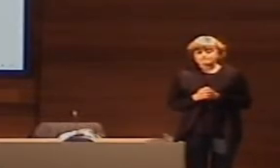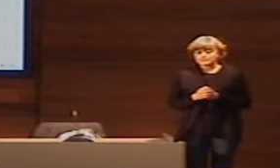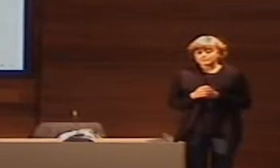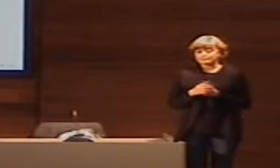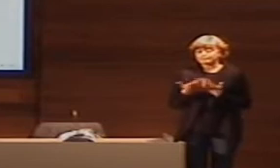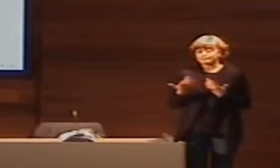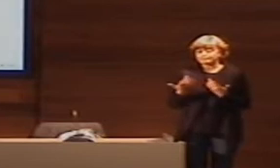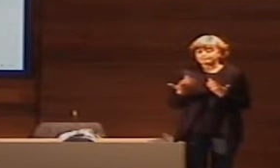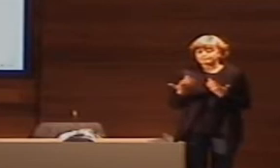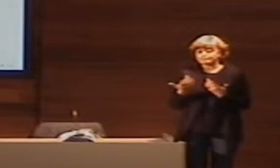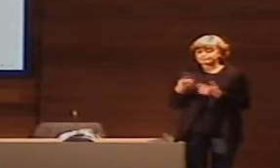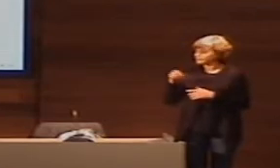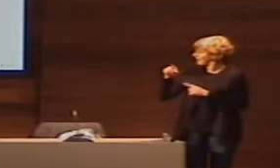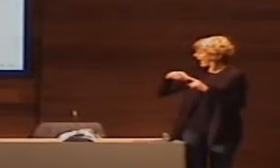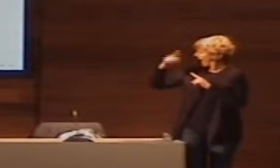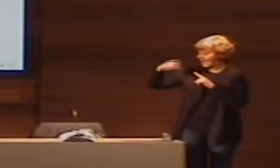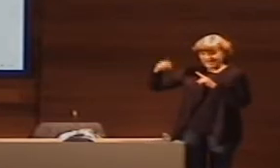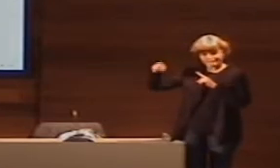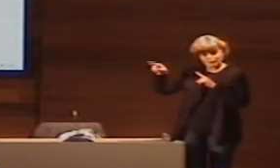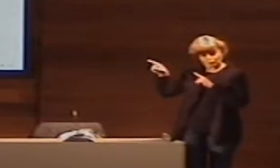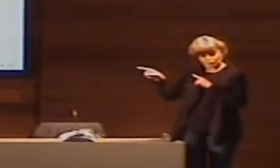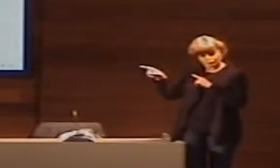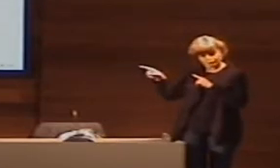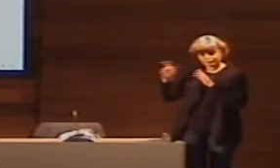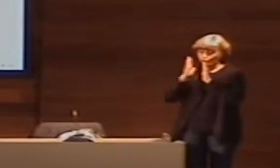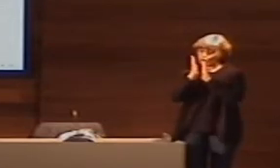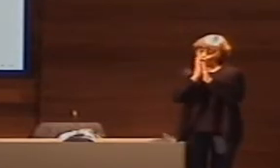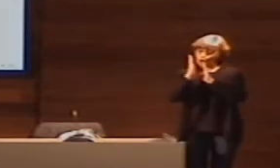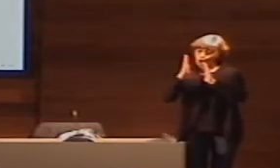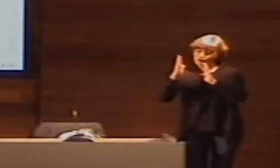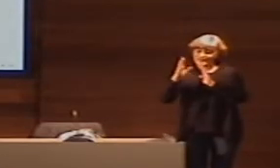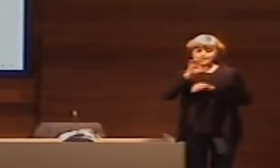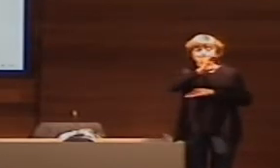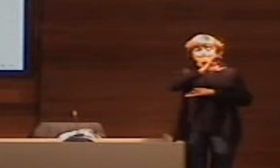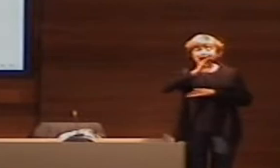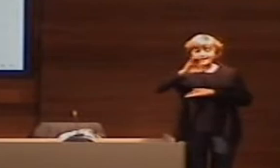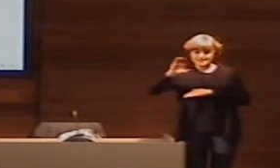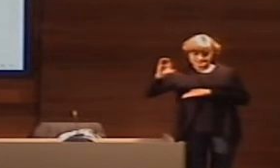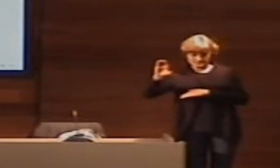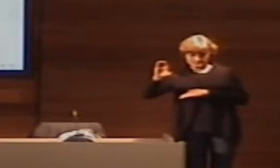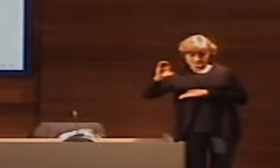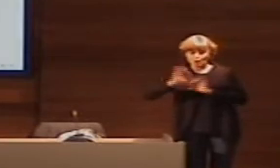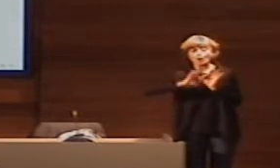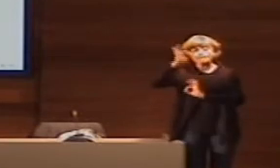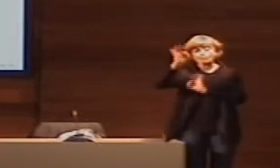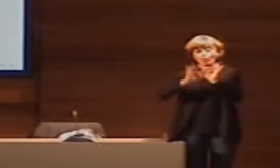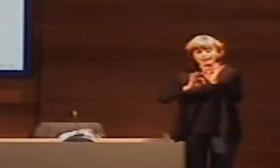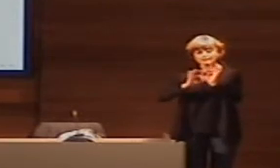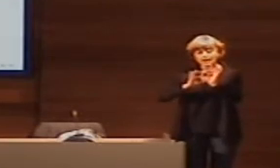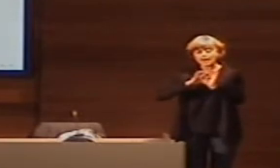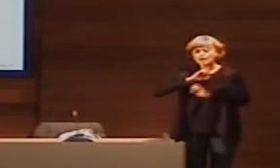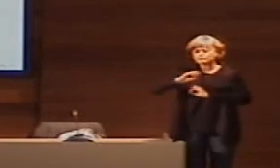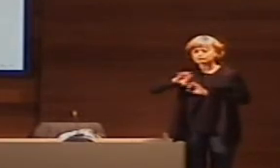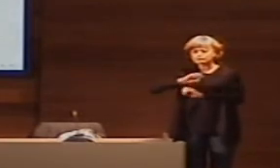Aquí fijaros en este gráfico que están ordenados los diferentes países de acuerdo al porcentaje de residuos que